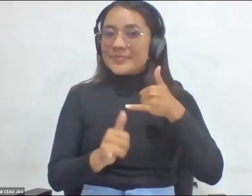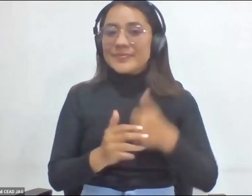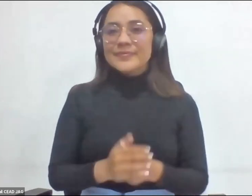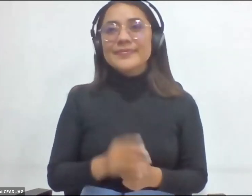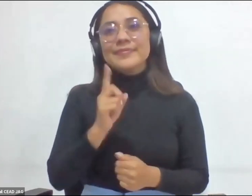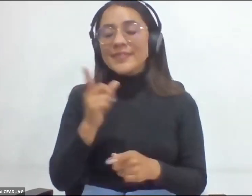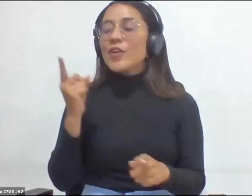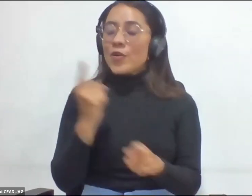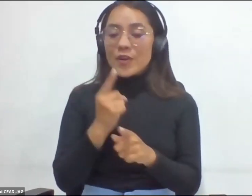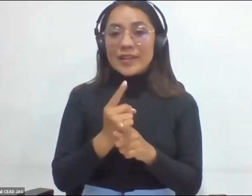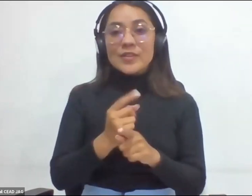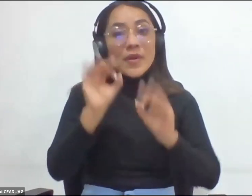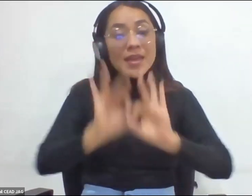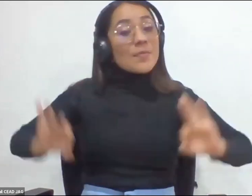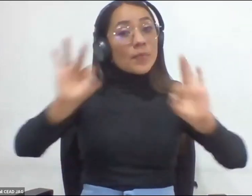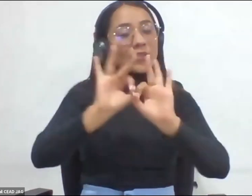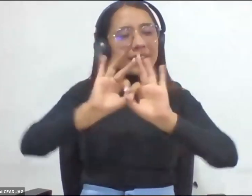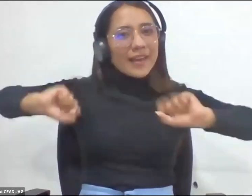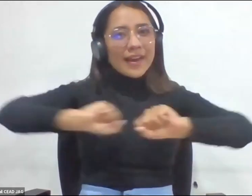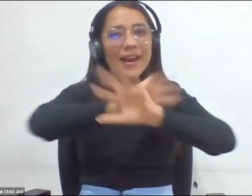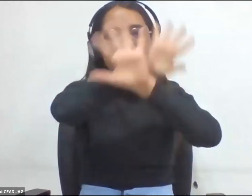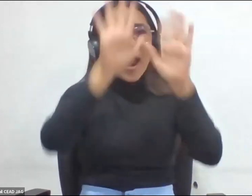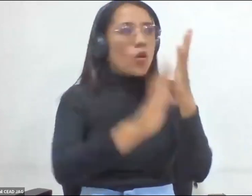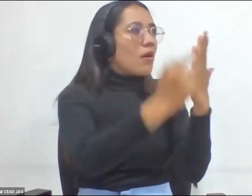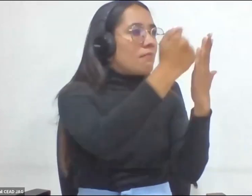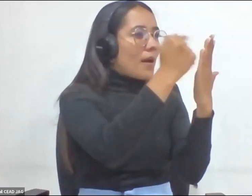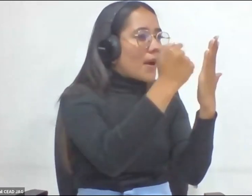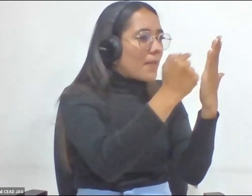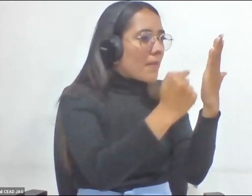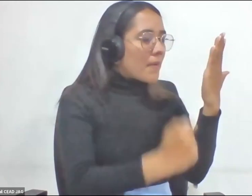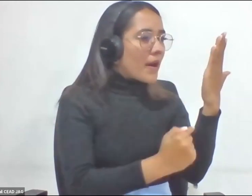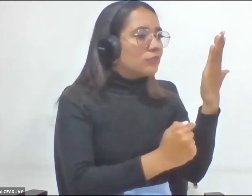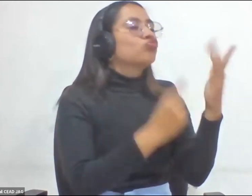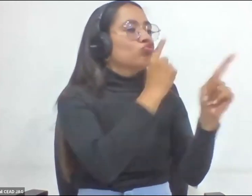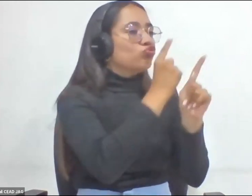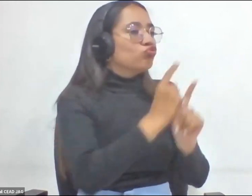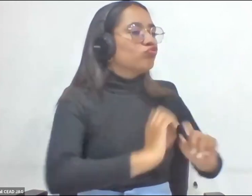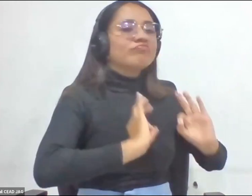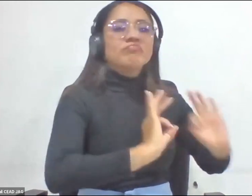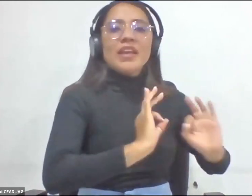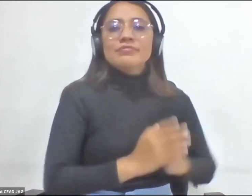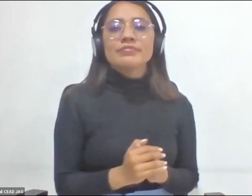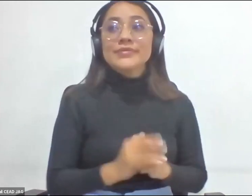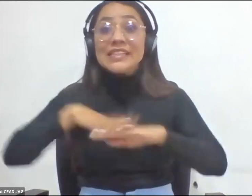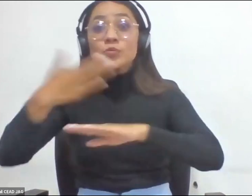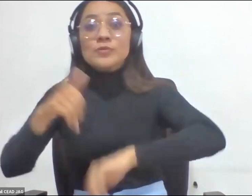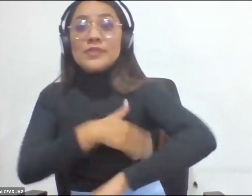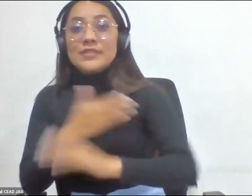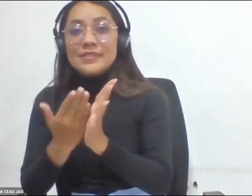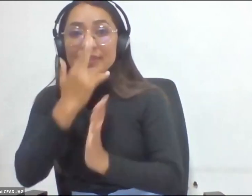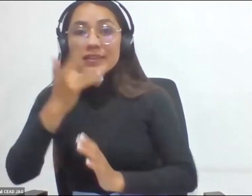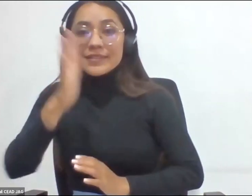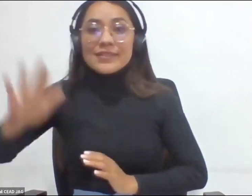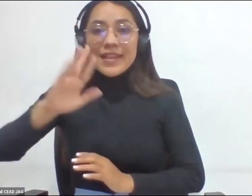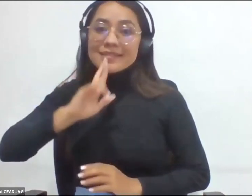es Tenemos que tener Claridad de cada uno de los requisitos y cumplirlos a cabalidad para que tengamos una respuesta oportuna de